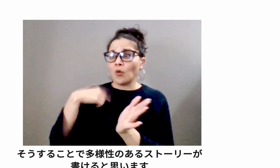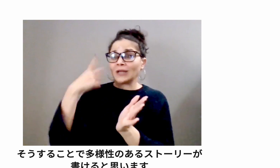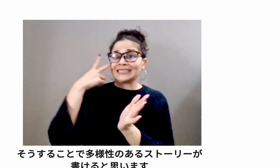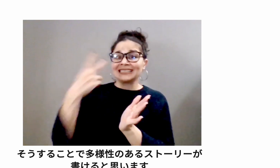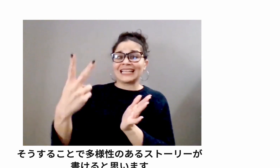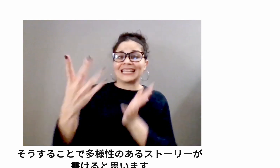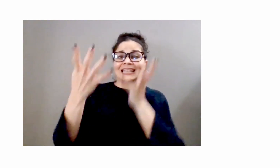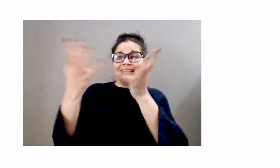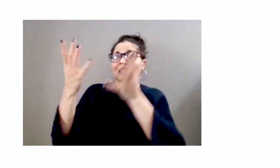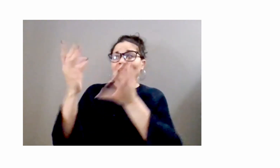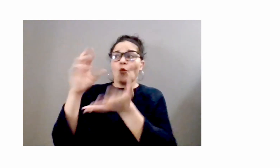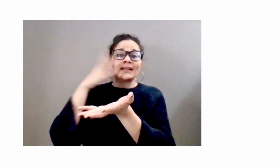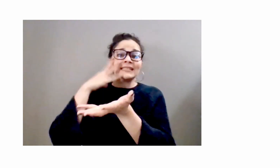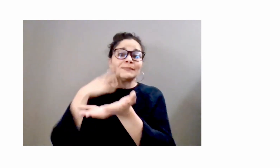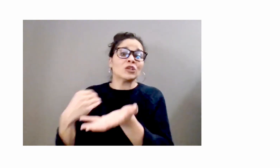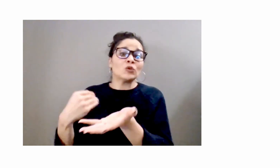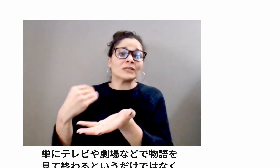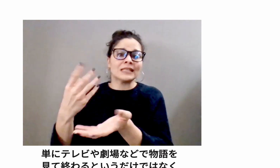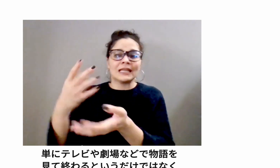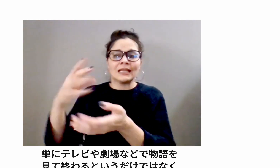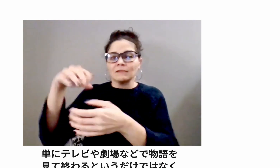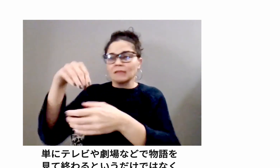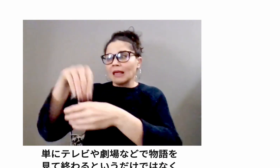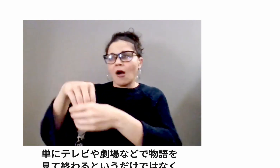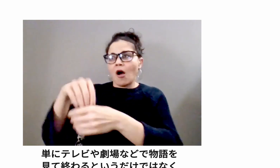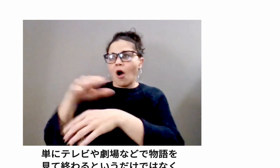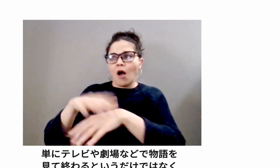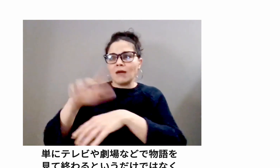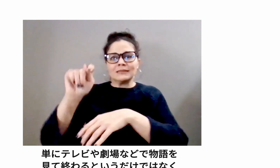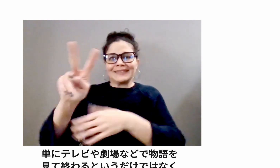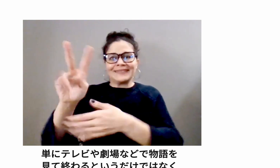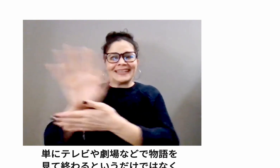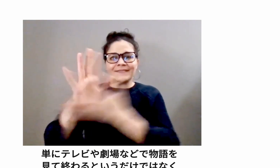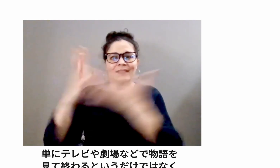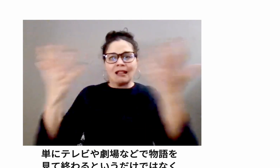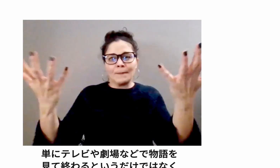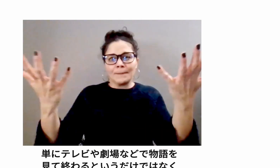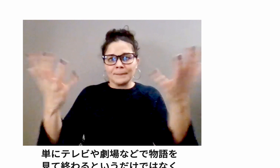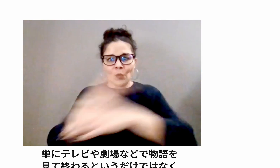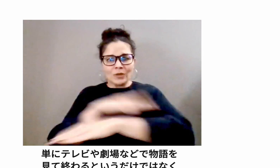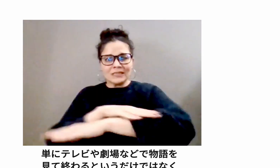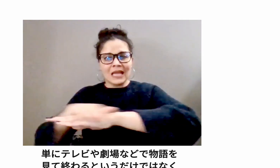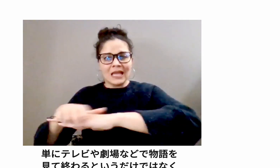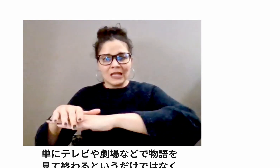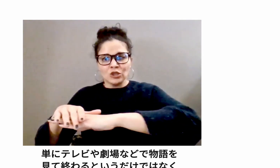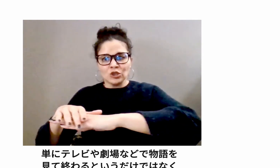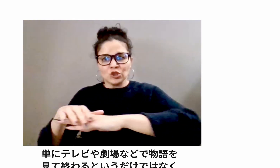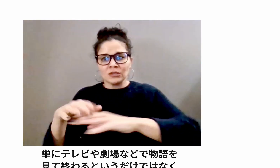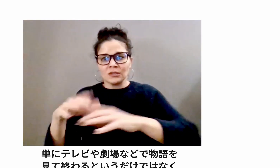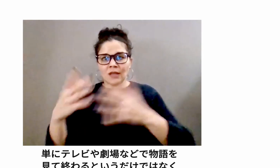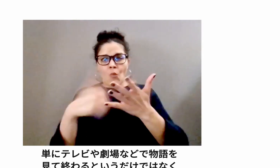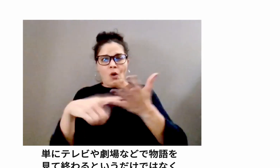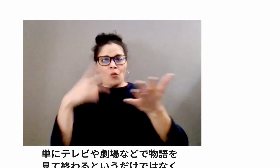。ただ単にテレビや劇場などで見る一つの物語